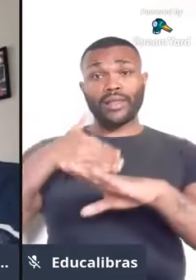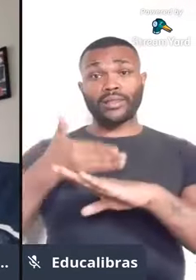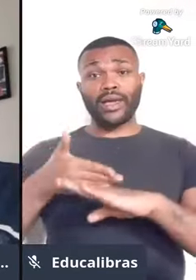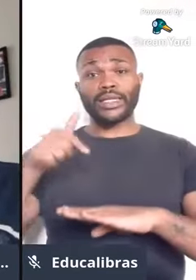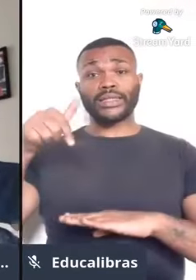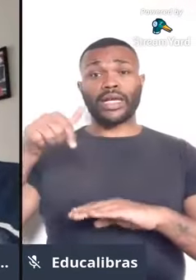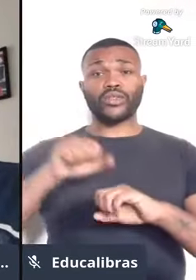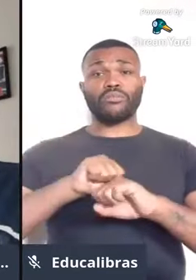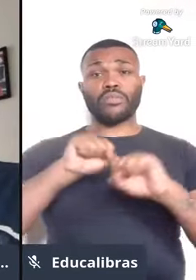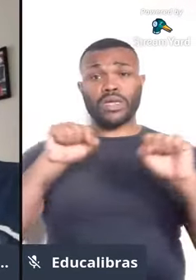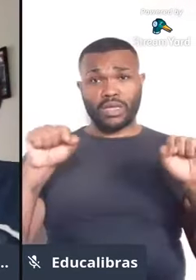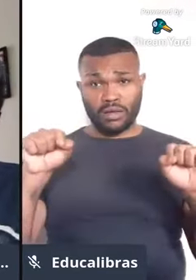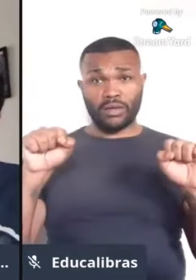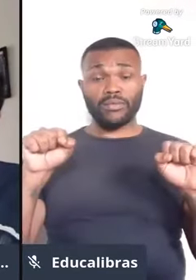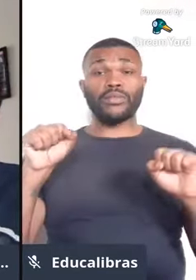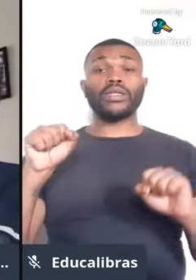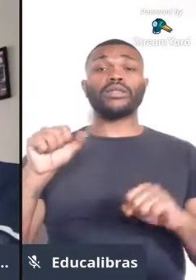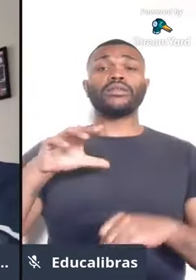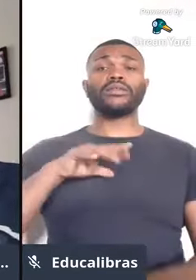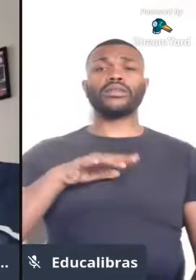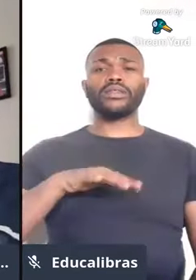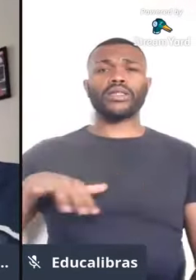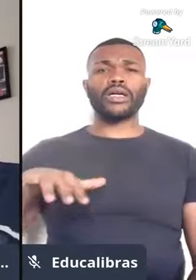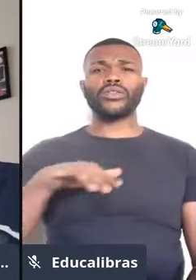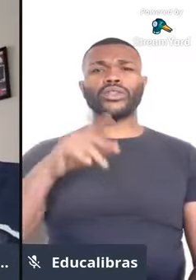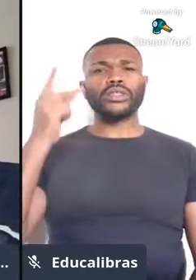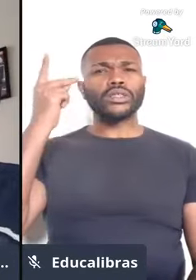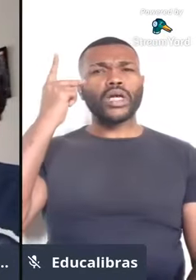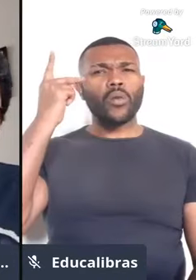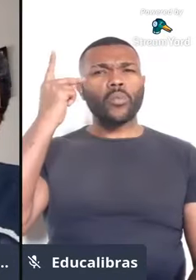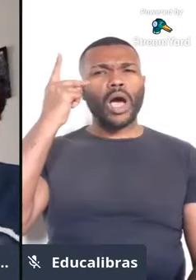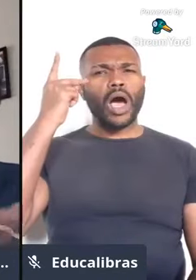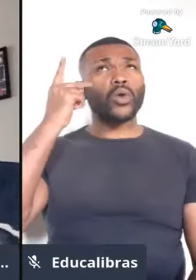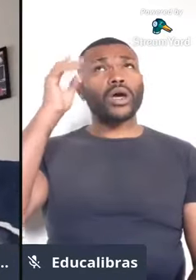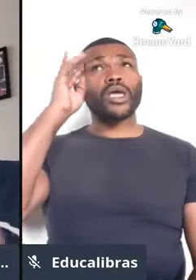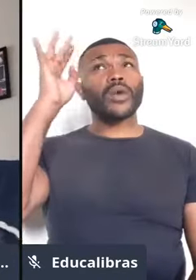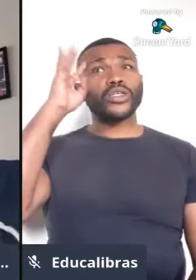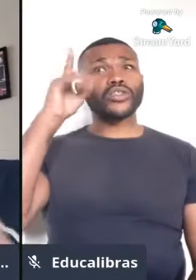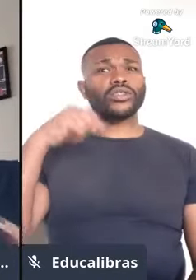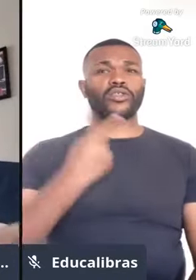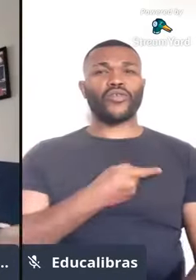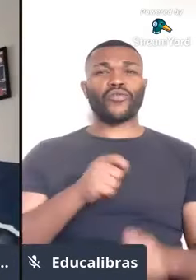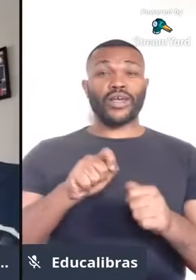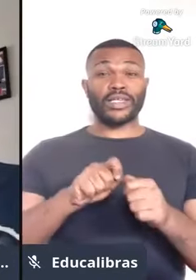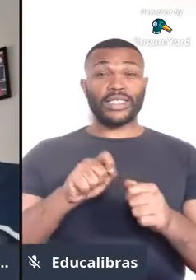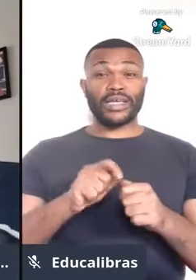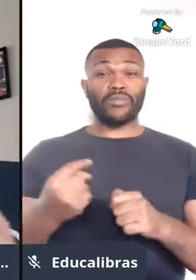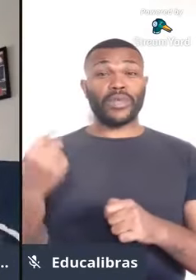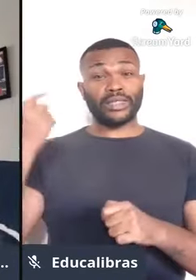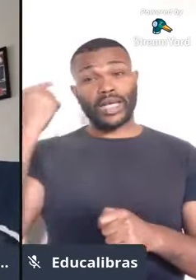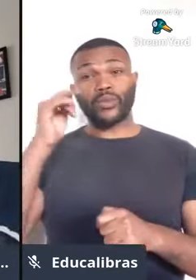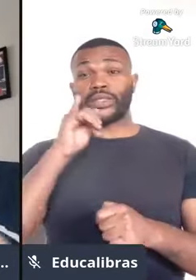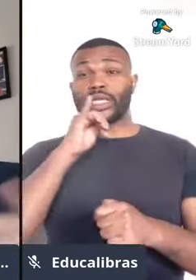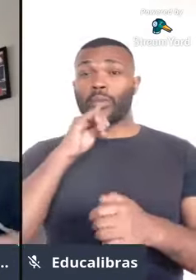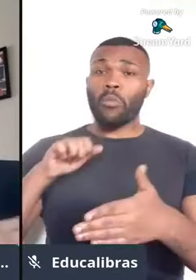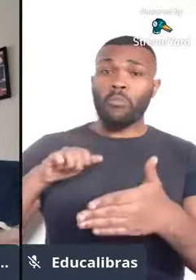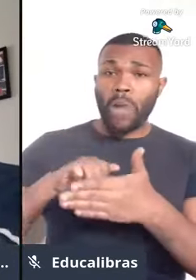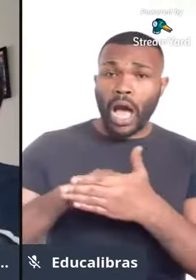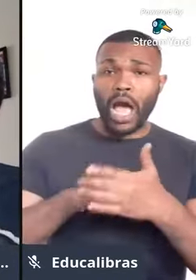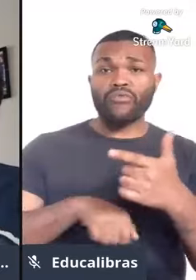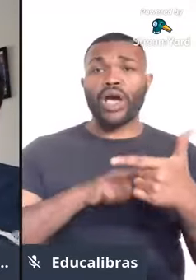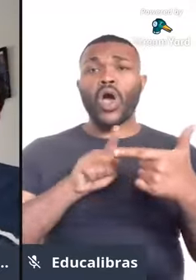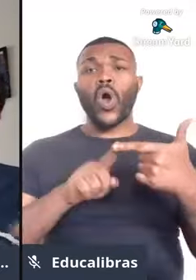de São Paulo, de madrugada, você imagina o que a gente fazia, né? Se não era tragédia, era caso de polícia, se não era